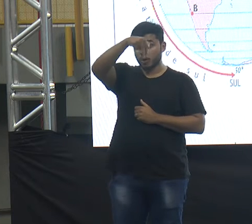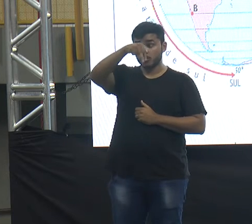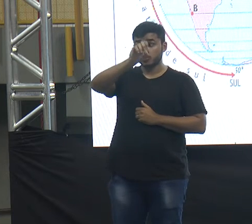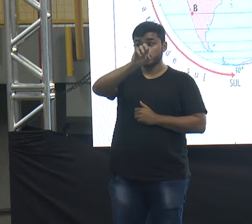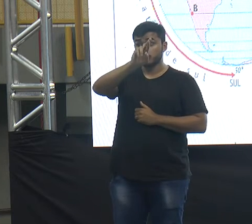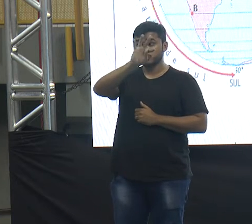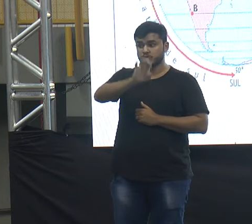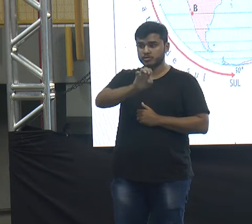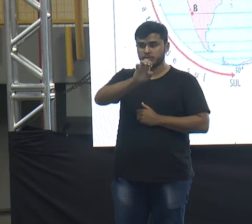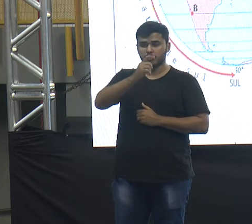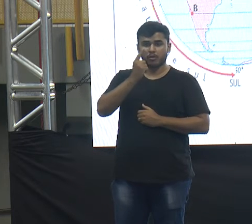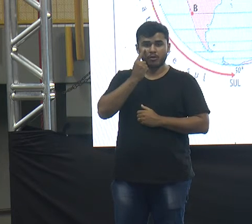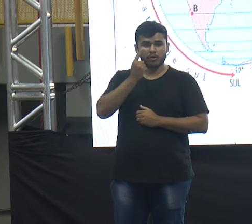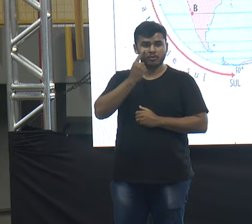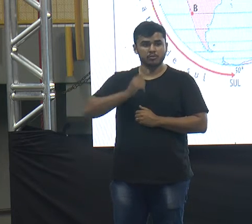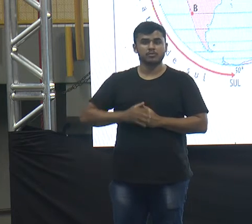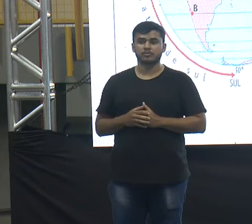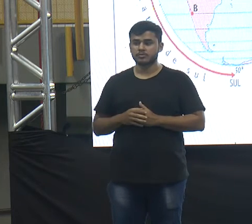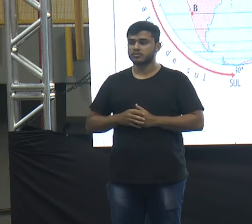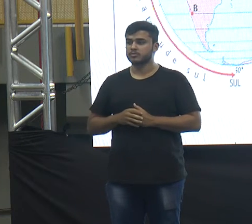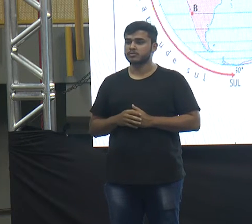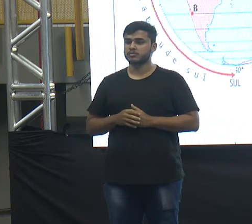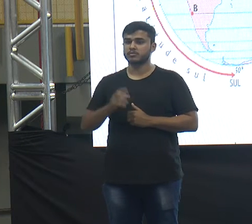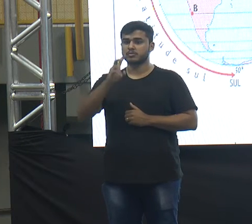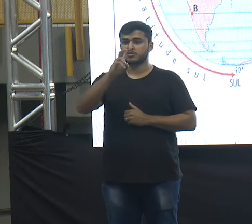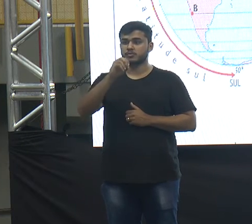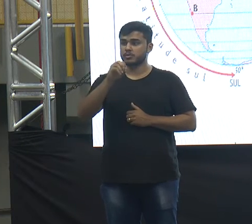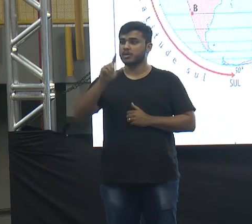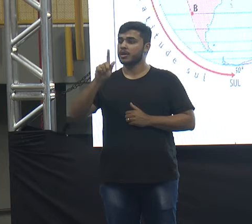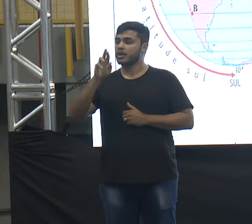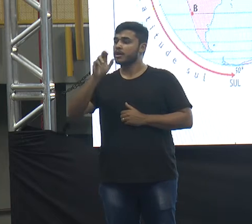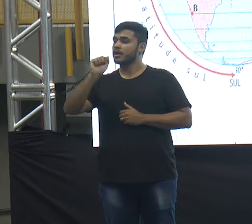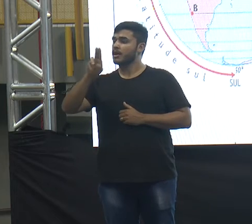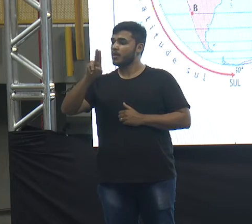graus, norte. Mesma coisa que está dizendo, 50 graus de latitude norte.